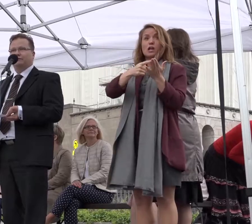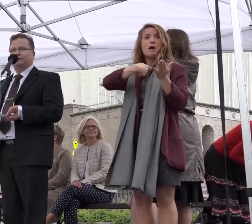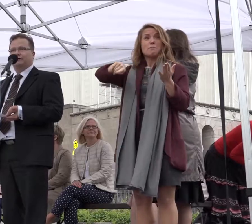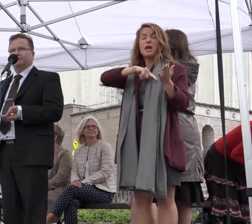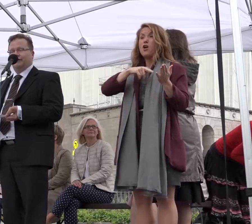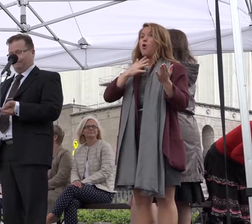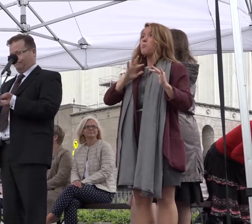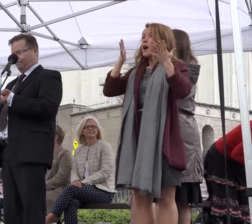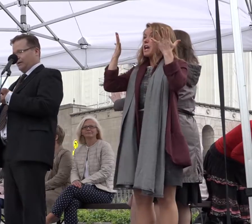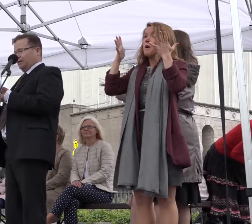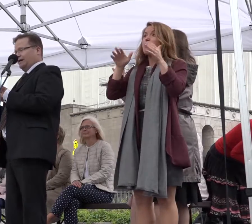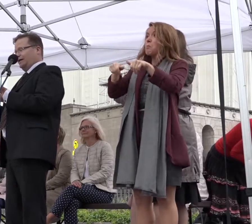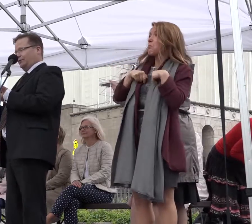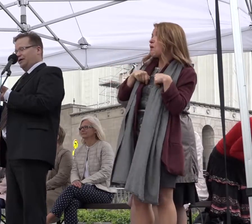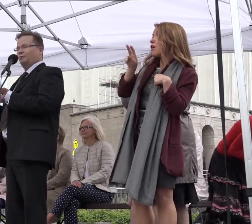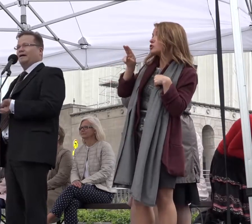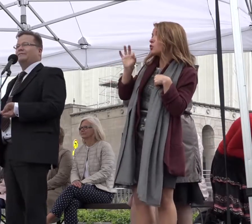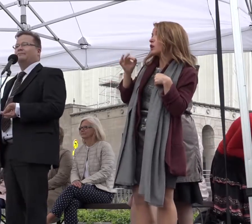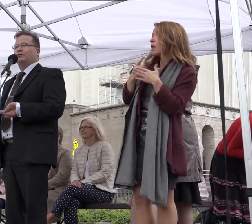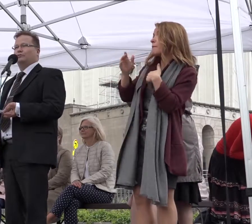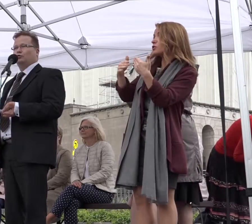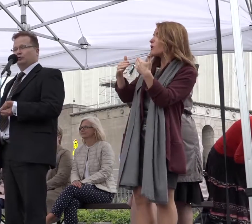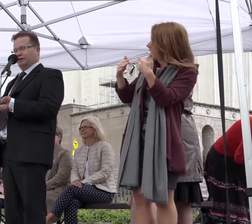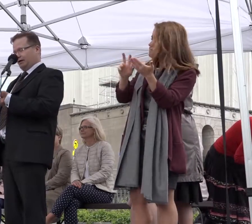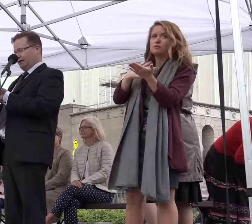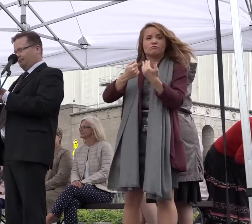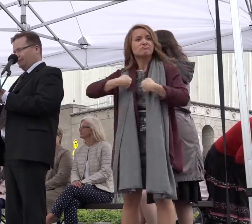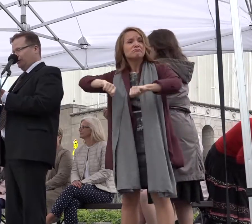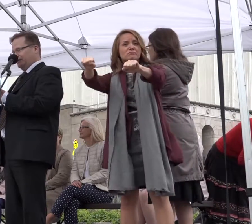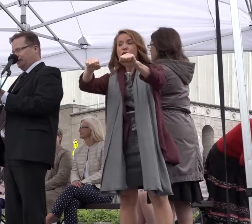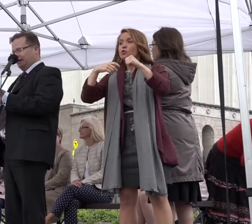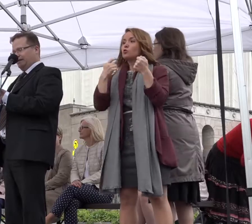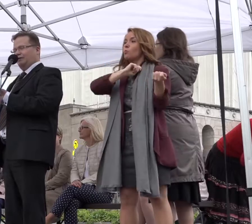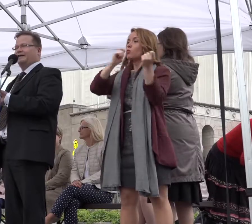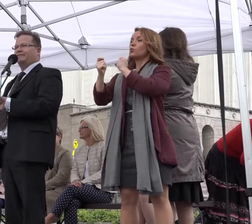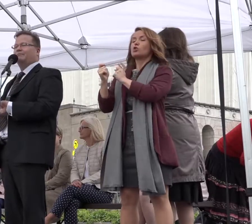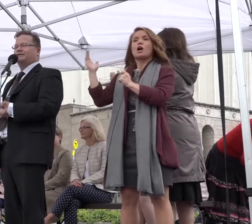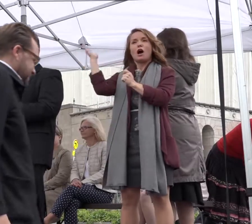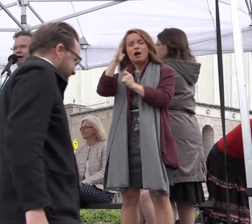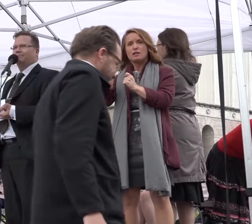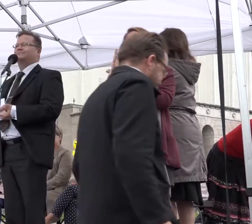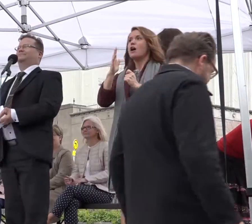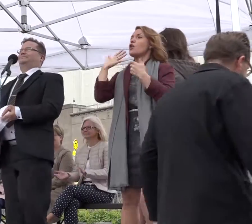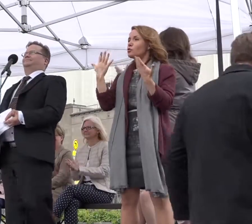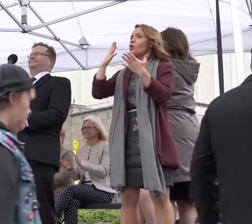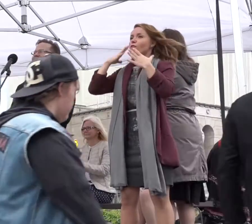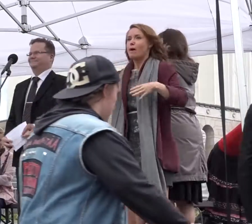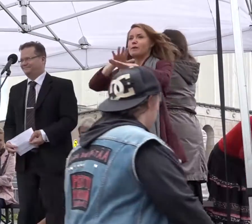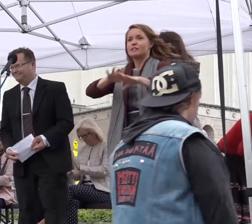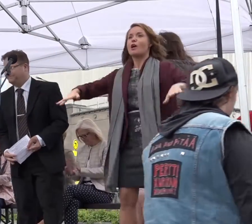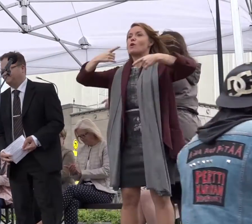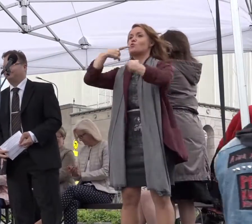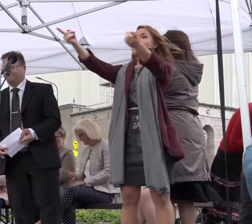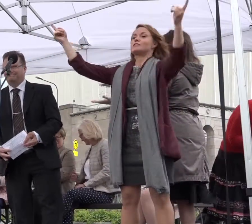elämämme sivustakatsojia. Tänään on hieno päivä, on muutoksen aika, julistetaan täten yleinen vammaisrauha.